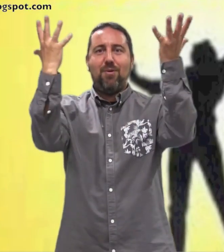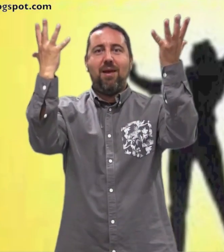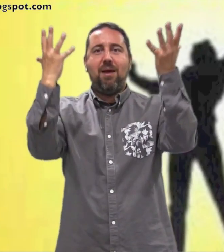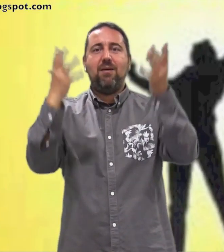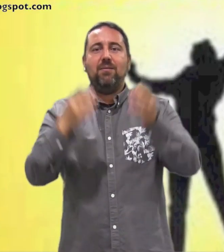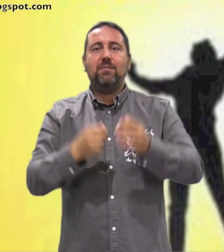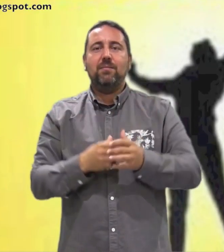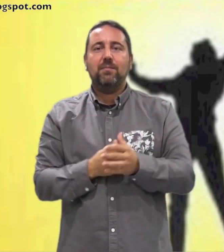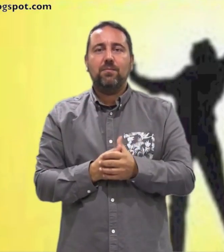Aleluya.